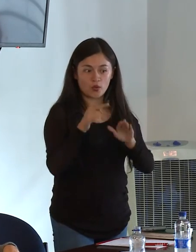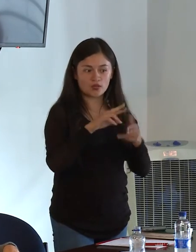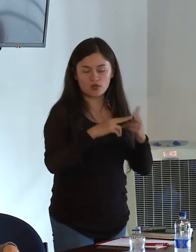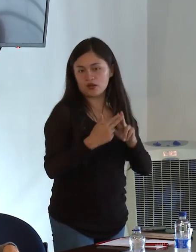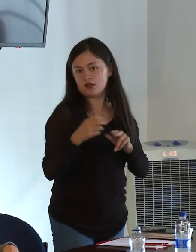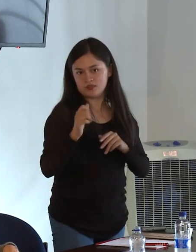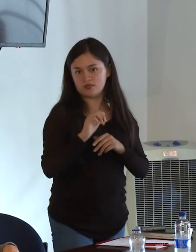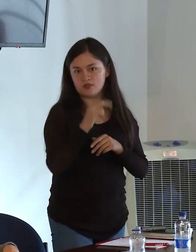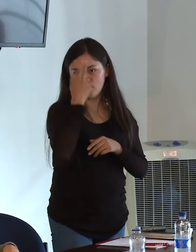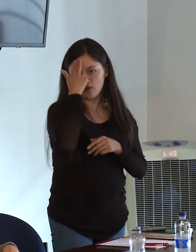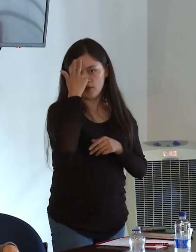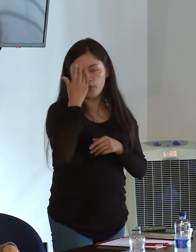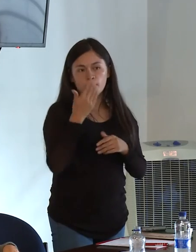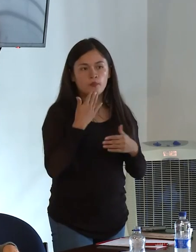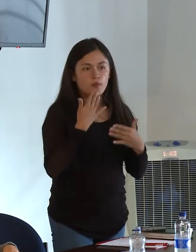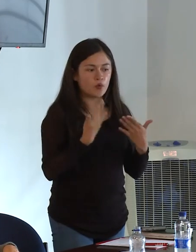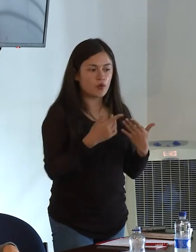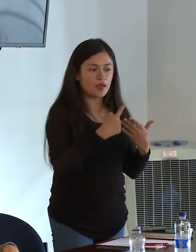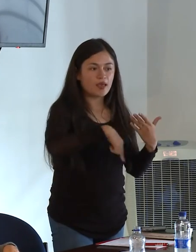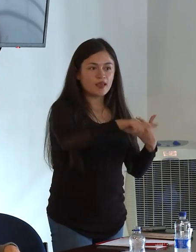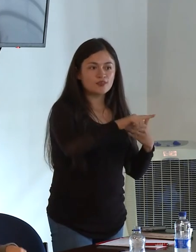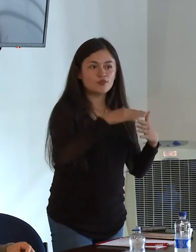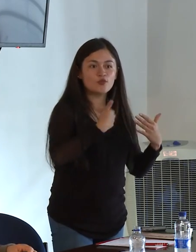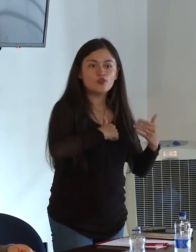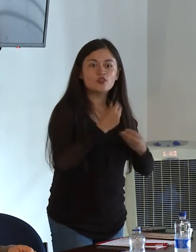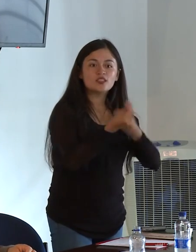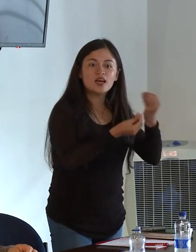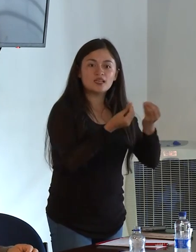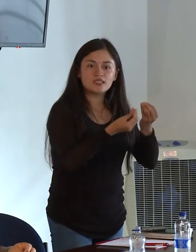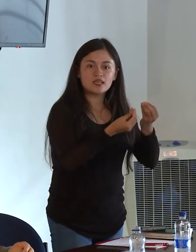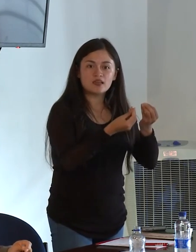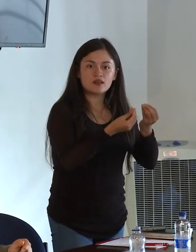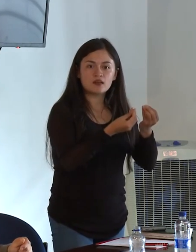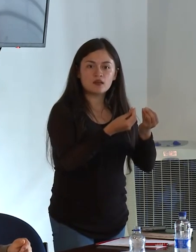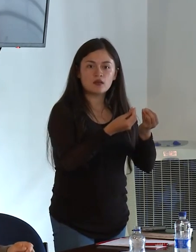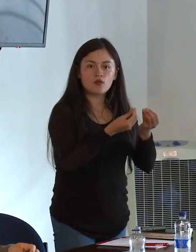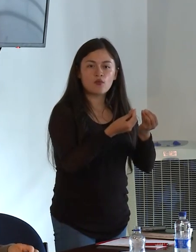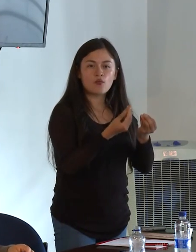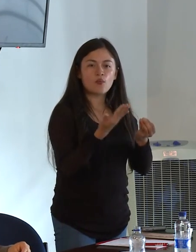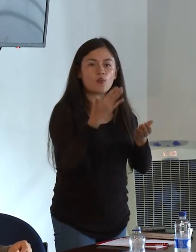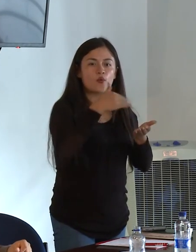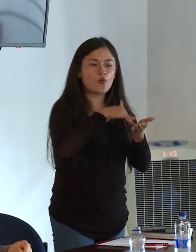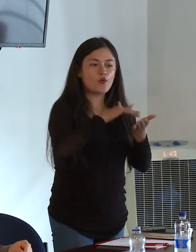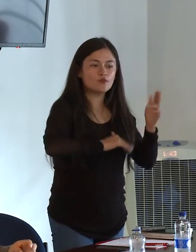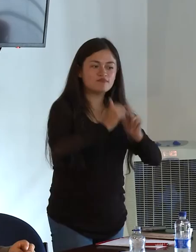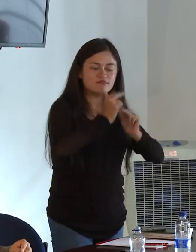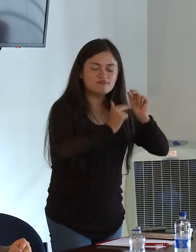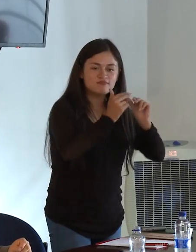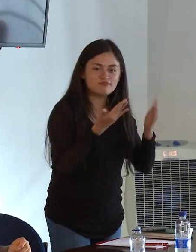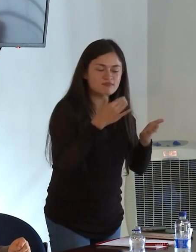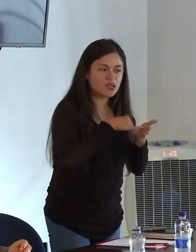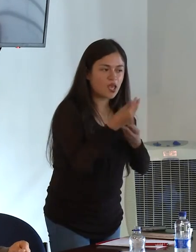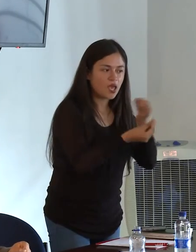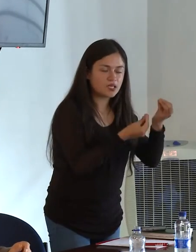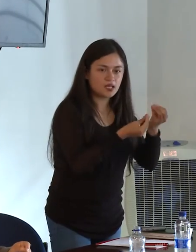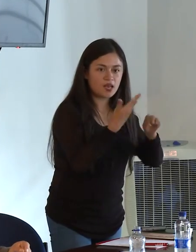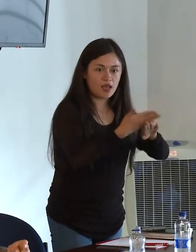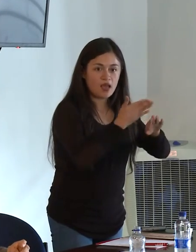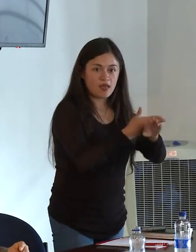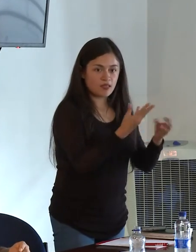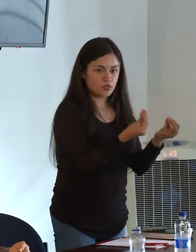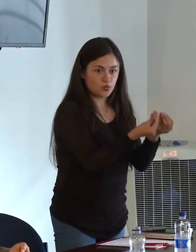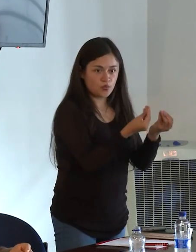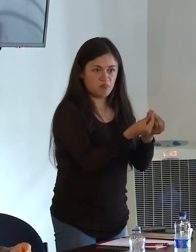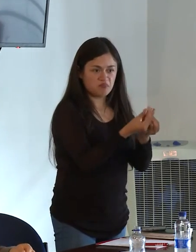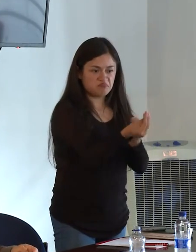eso, es decir, ¿qué vamos a hacer con la recomposición de eso que llamamos